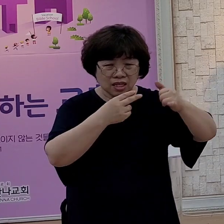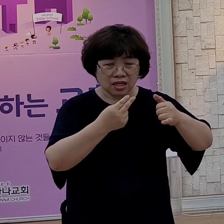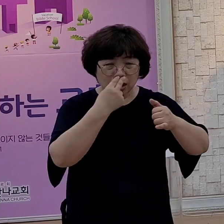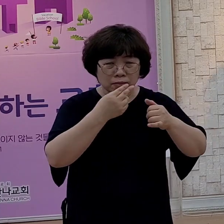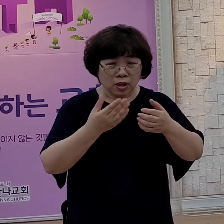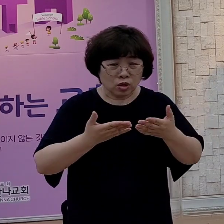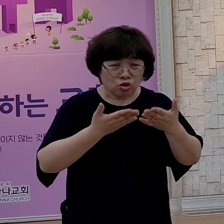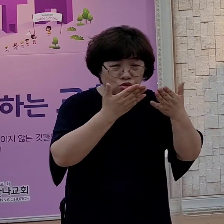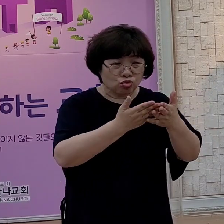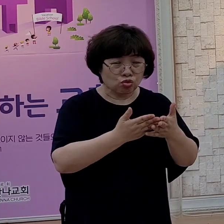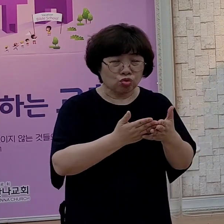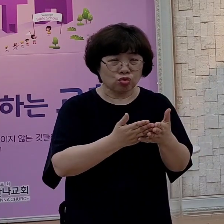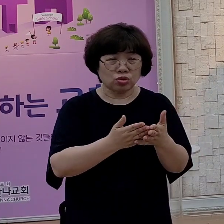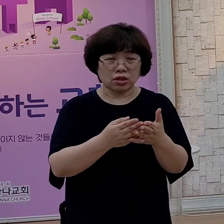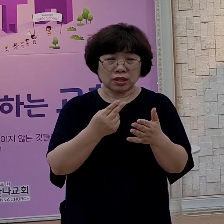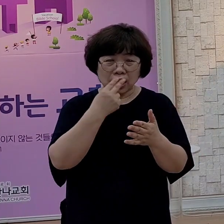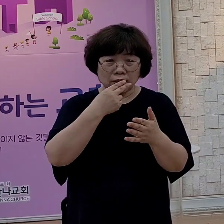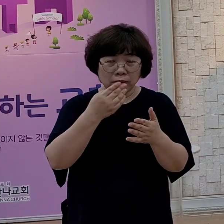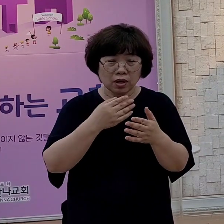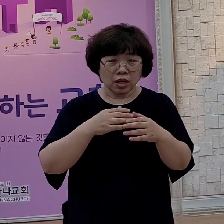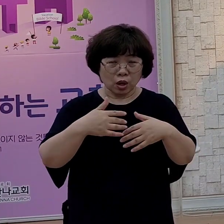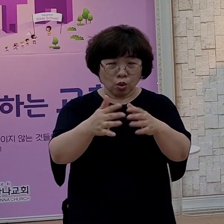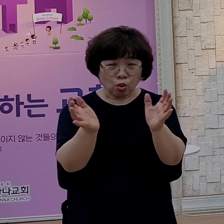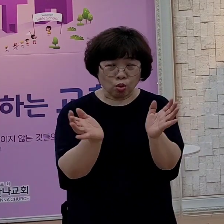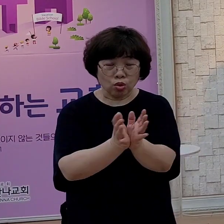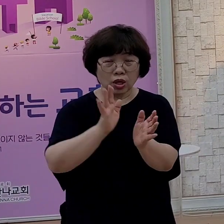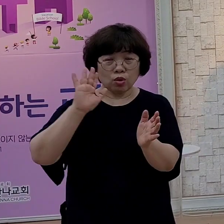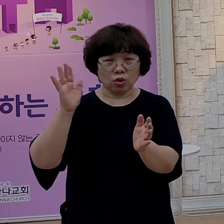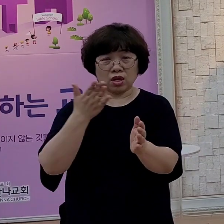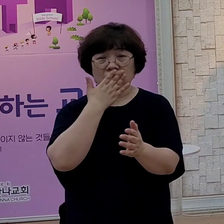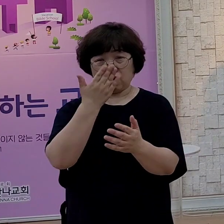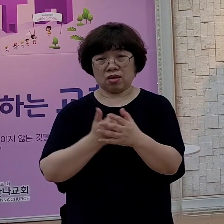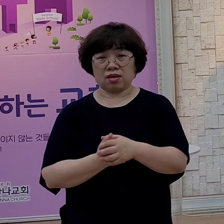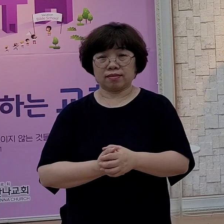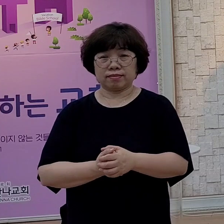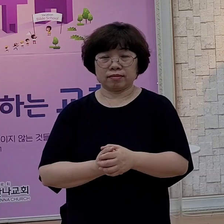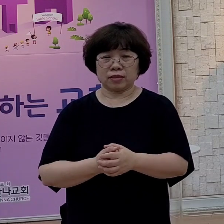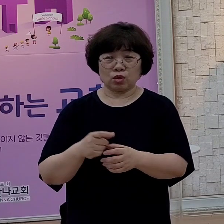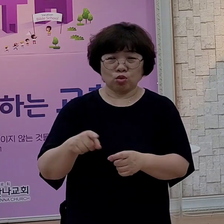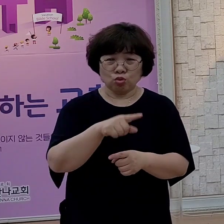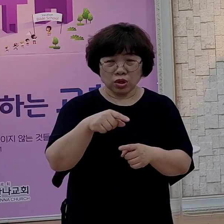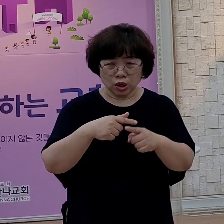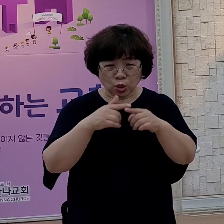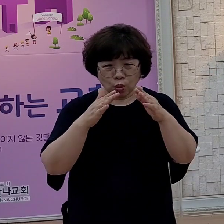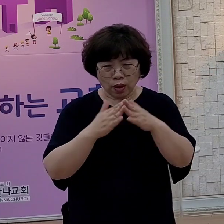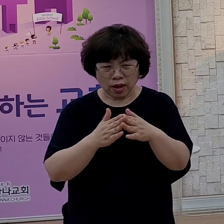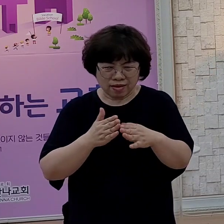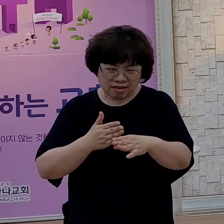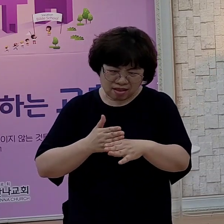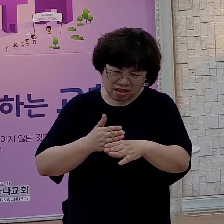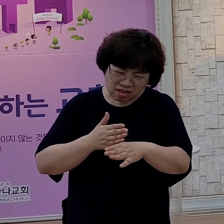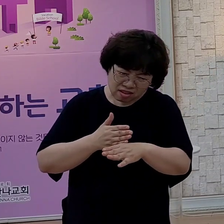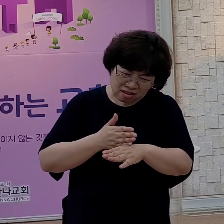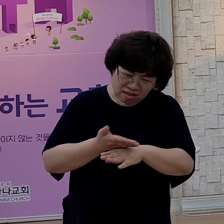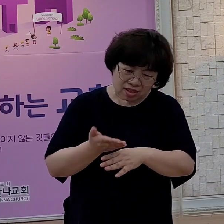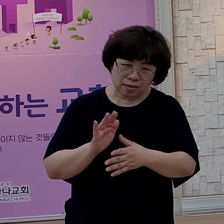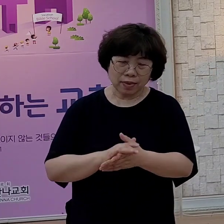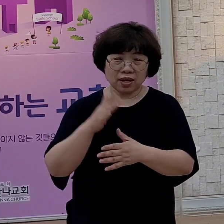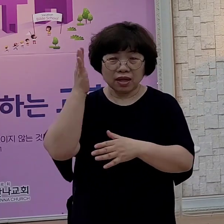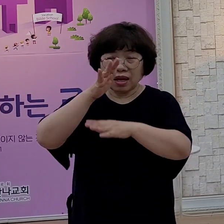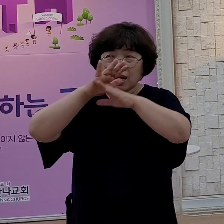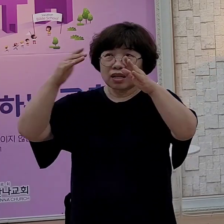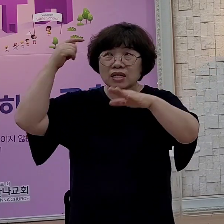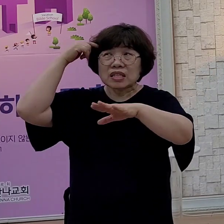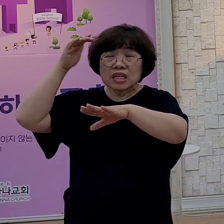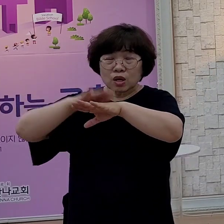있는 생명의 공동체가 되는 것입니다. 여러분 우리 교회가 비록 느리고 더딜지라도 하늘의